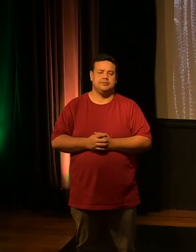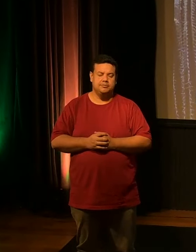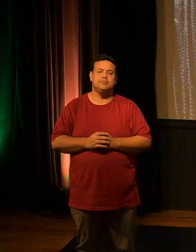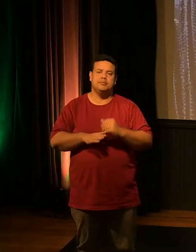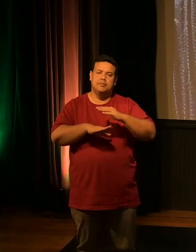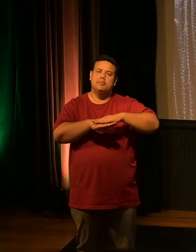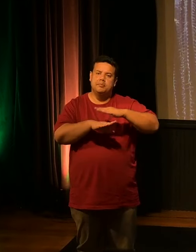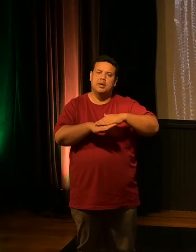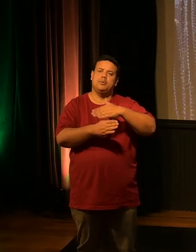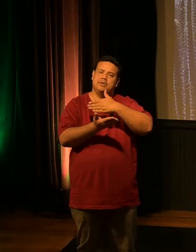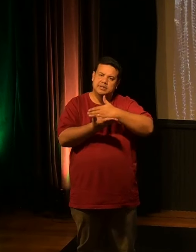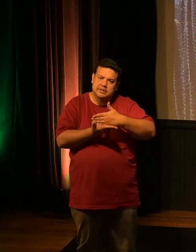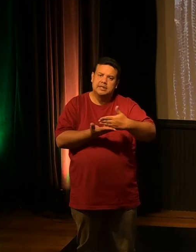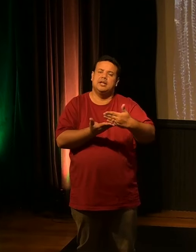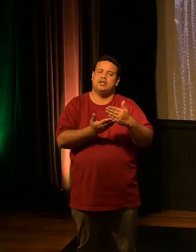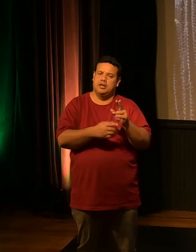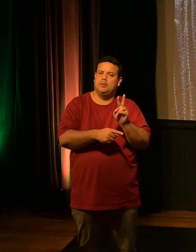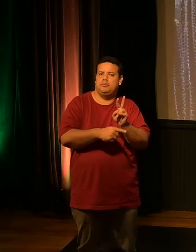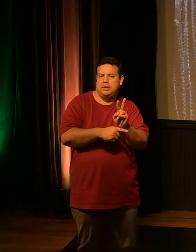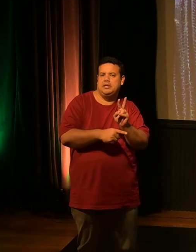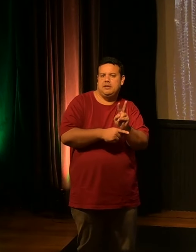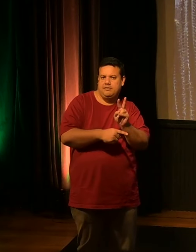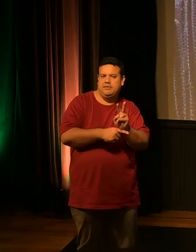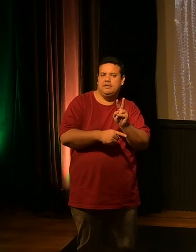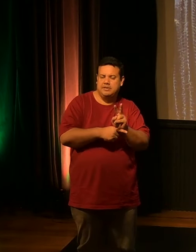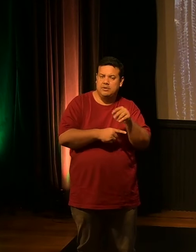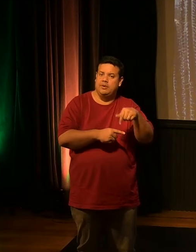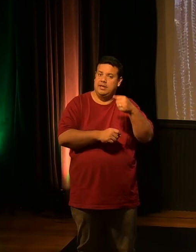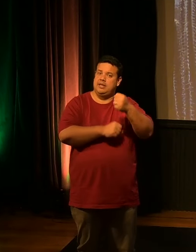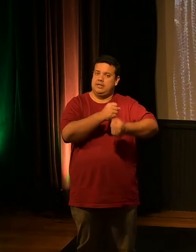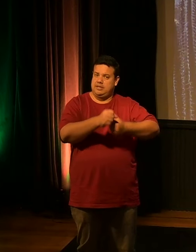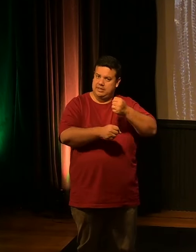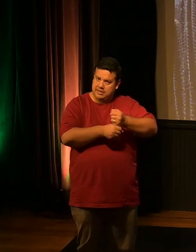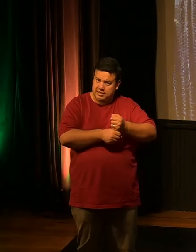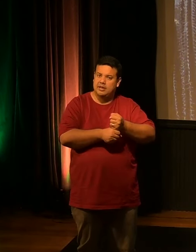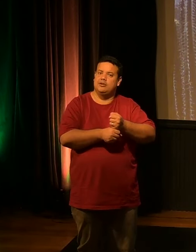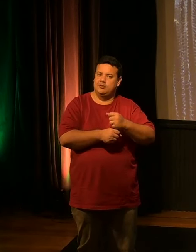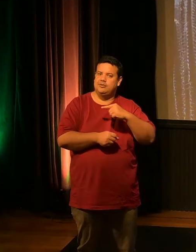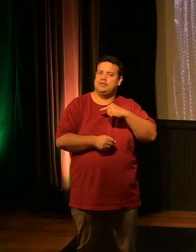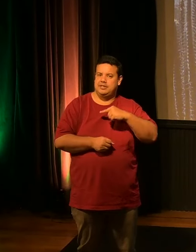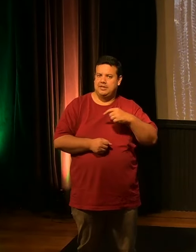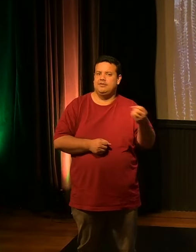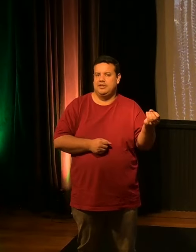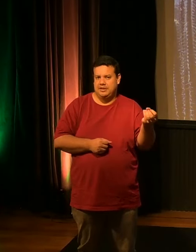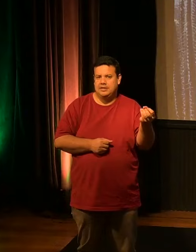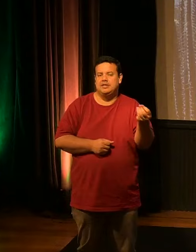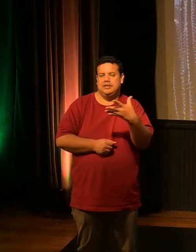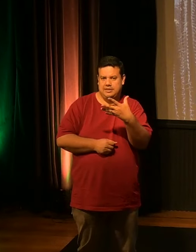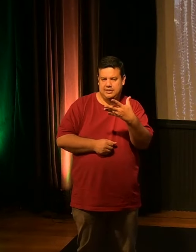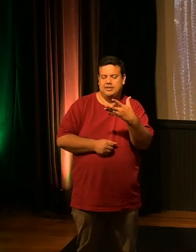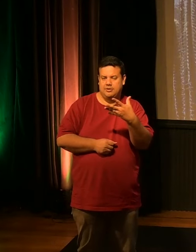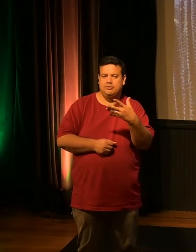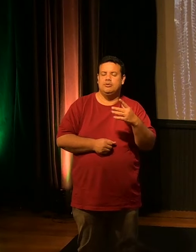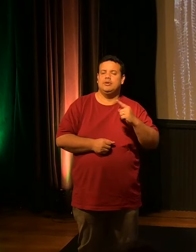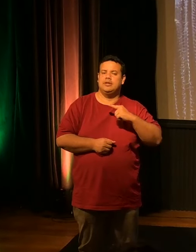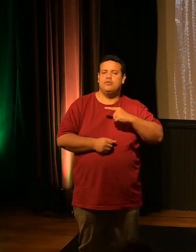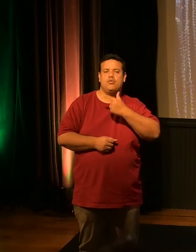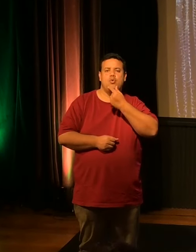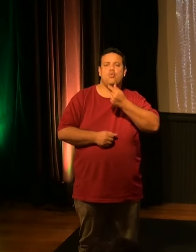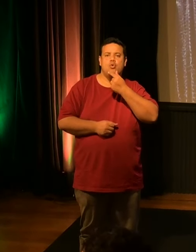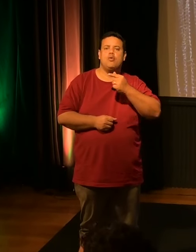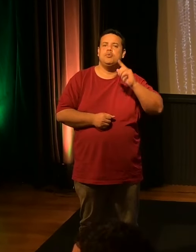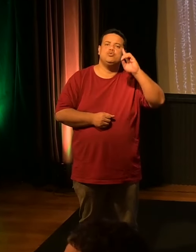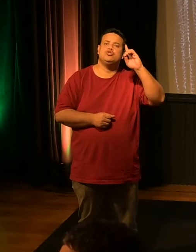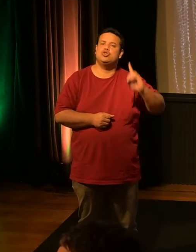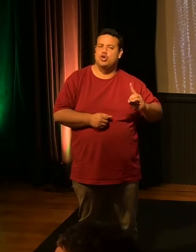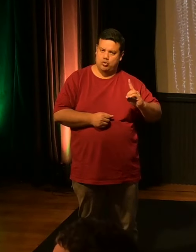Realizamos algumas iniciativas na preservação, por exemplo. Esse ano a gente estreou a cópia restaurada de Um É Pouco, Dois É Bom, que é um diretor de